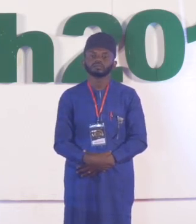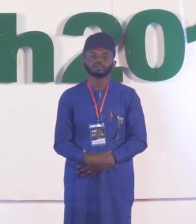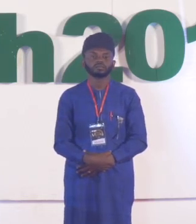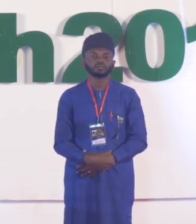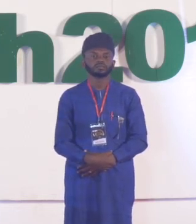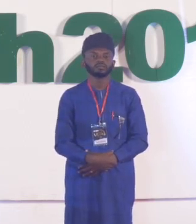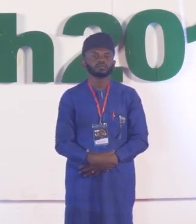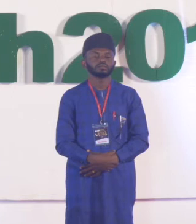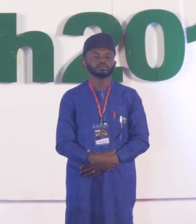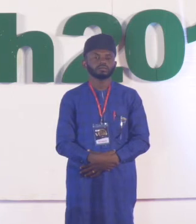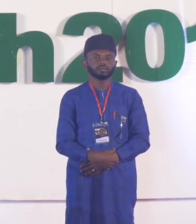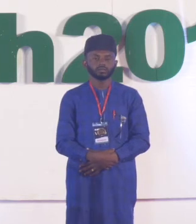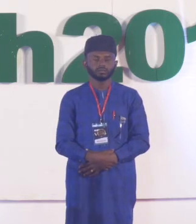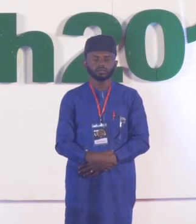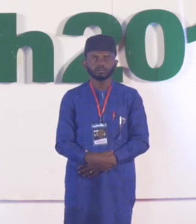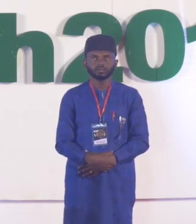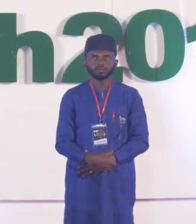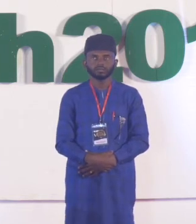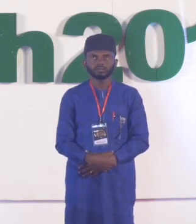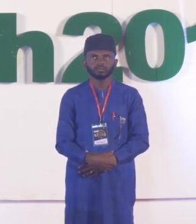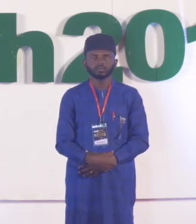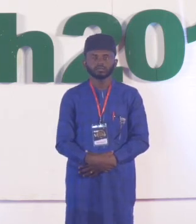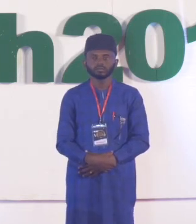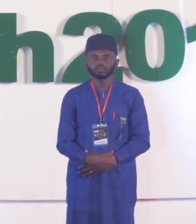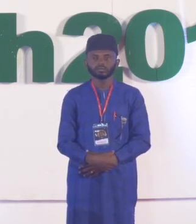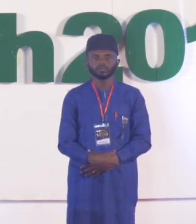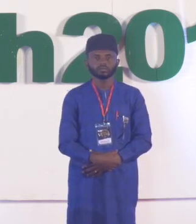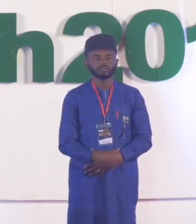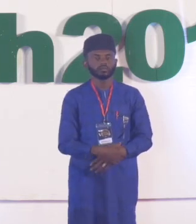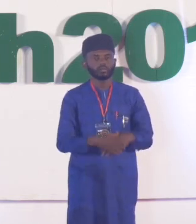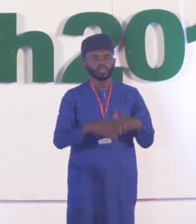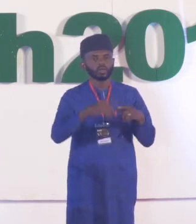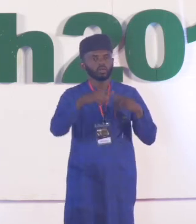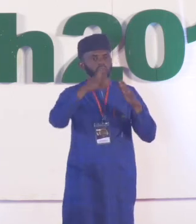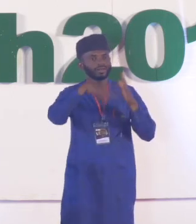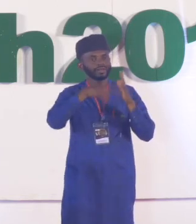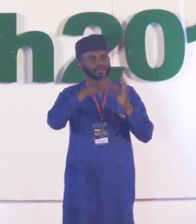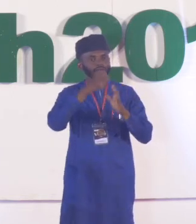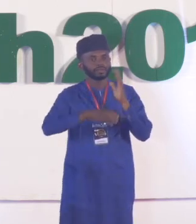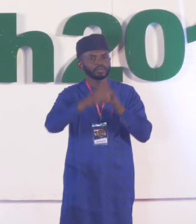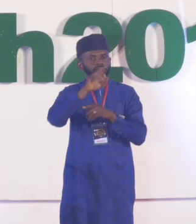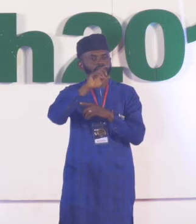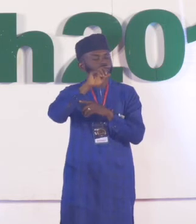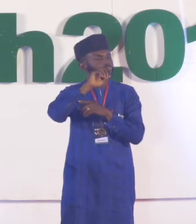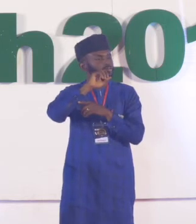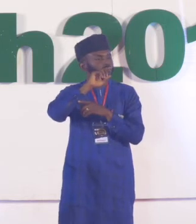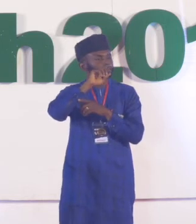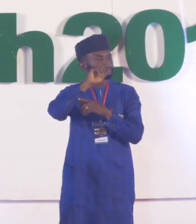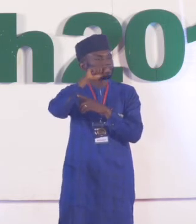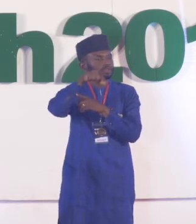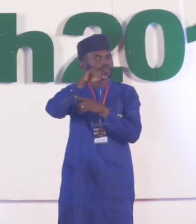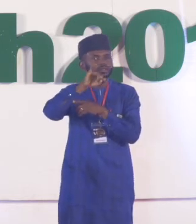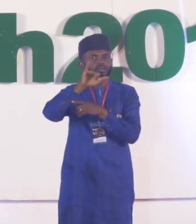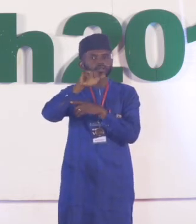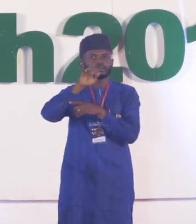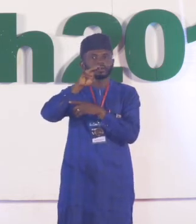شرا يره. Go and read Surah Al-Qiyamah. The Prophet said, whoever wants to